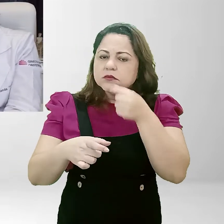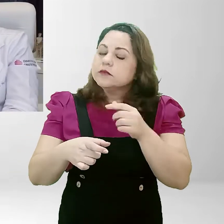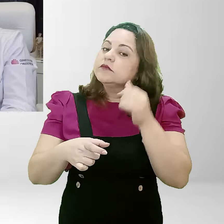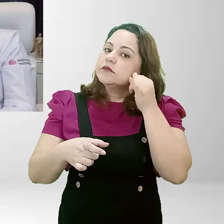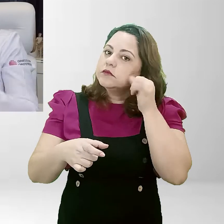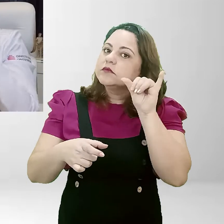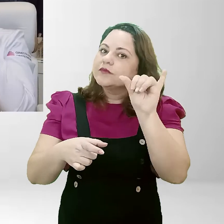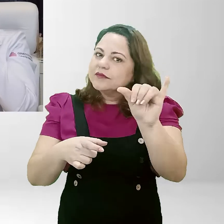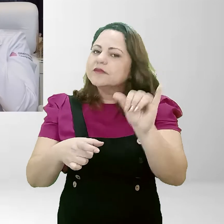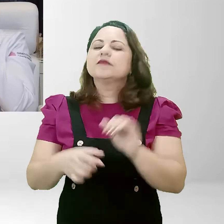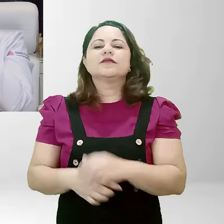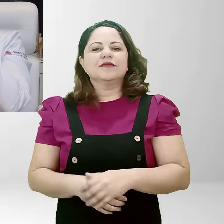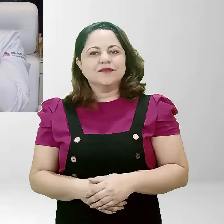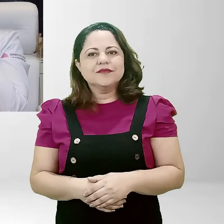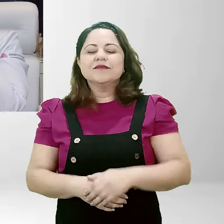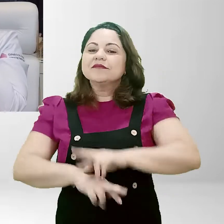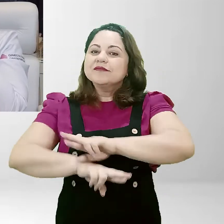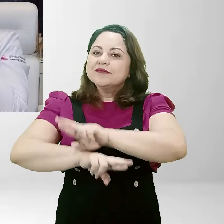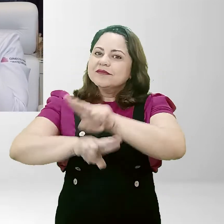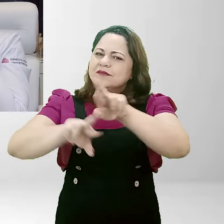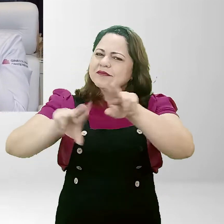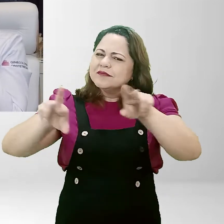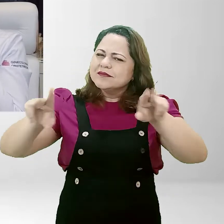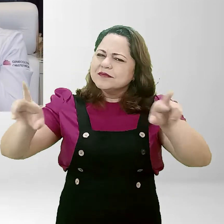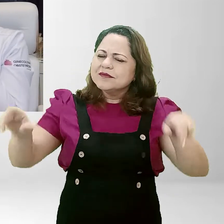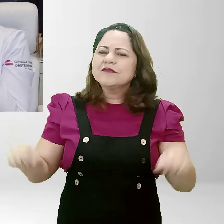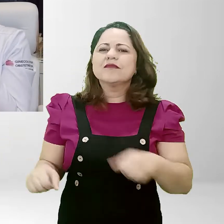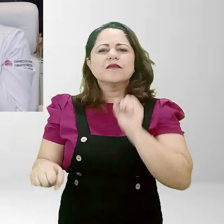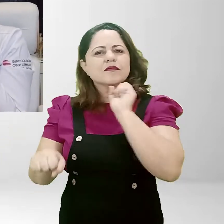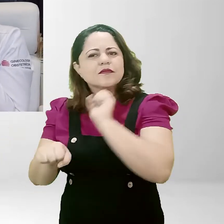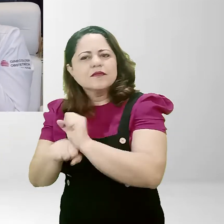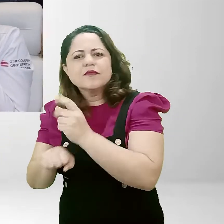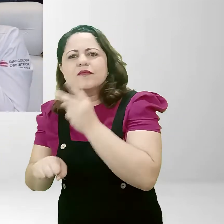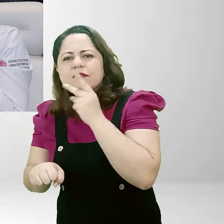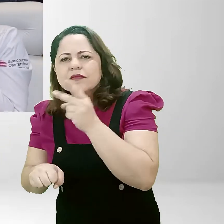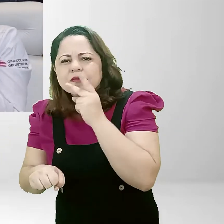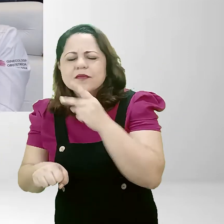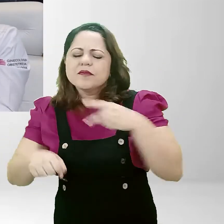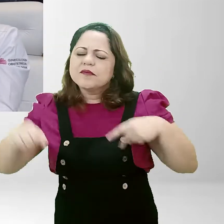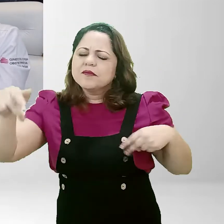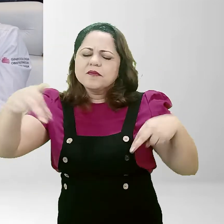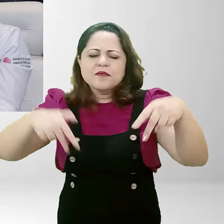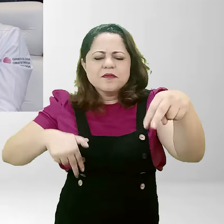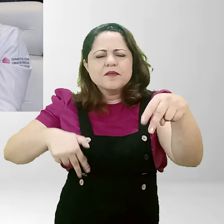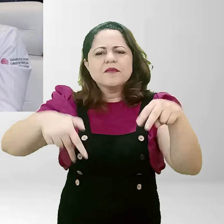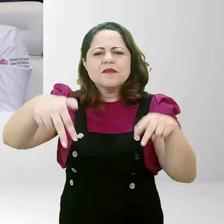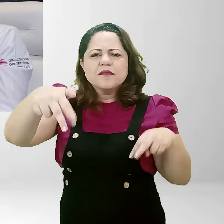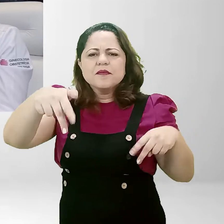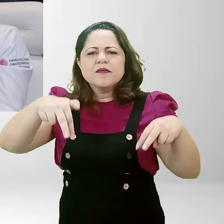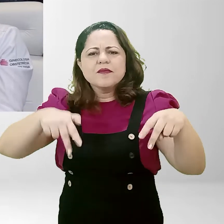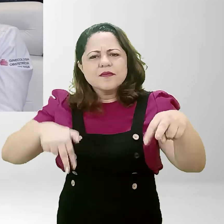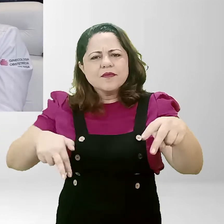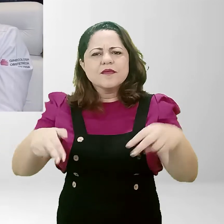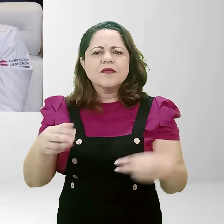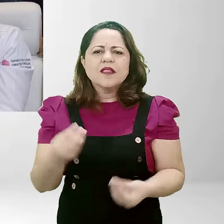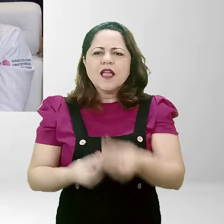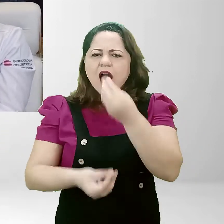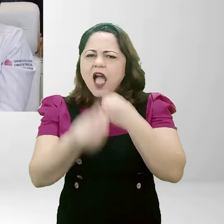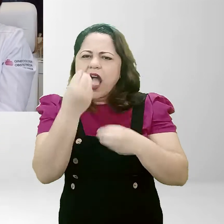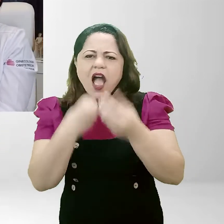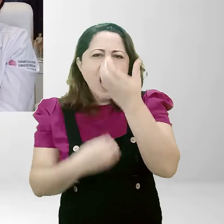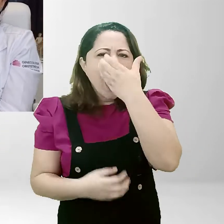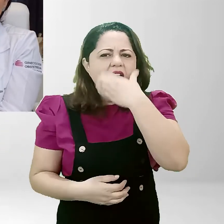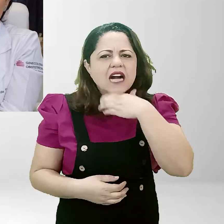longo prazo em uso desses contraceptivos, evitar o sedentarismo, atividade física regular e